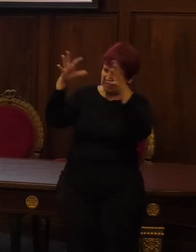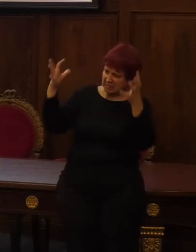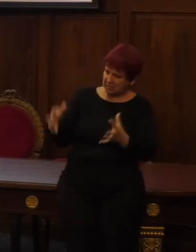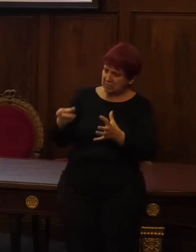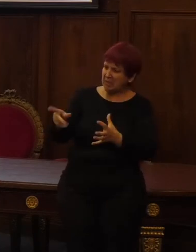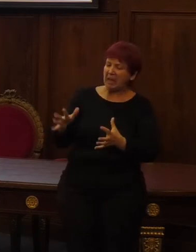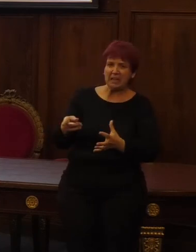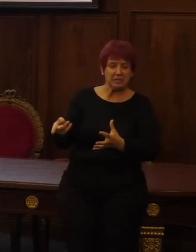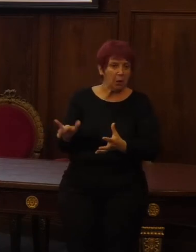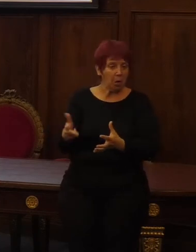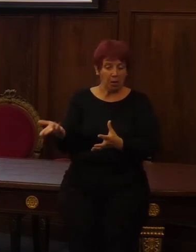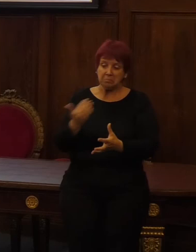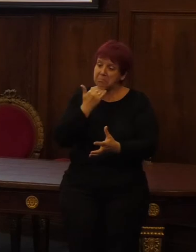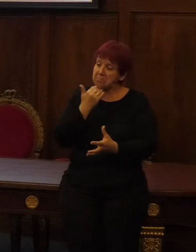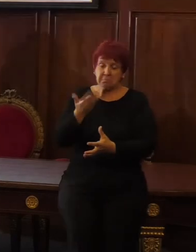objeto era la profesión.